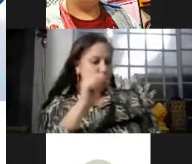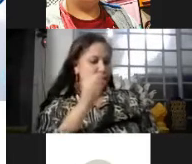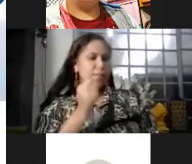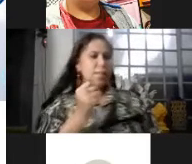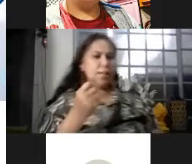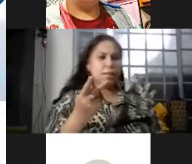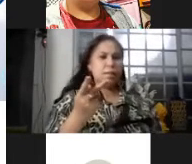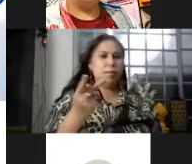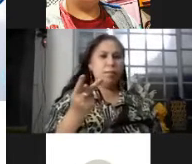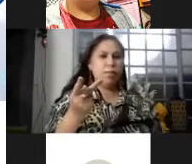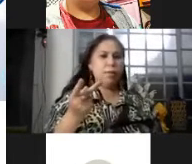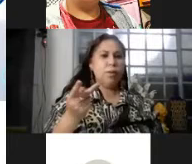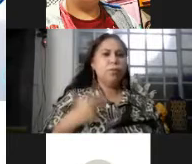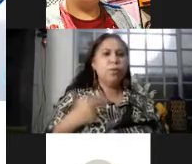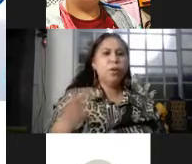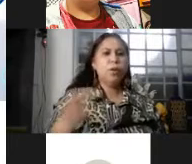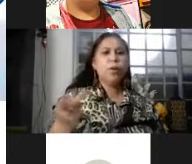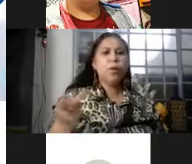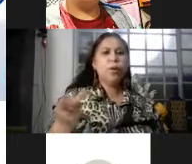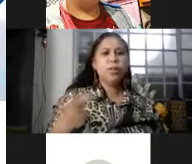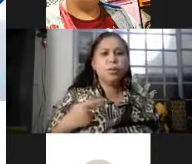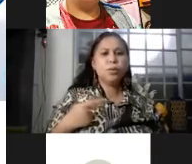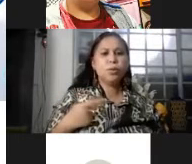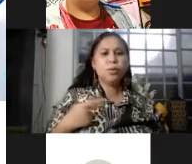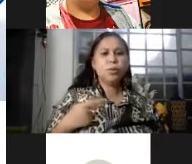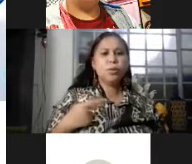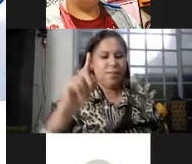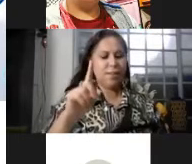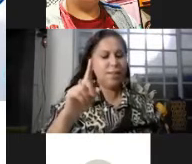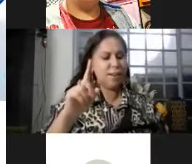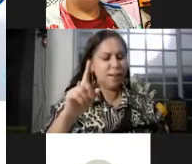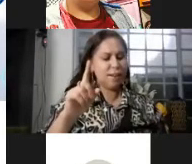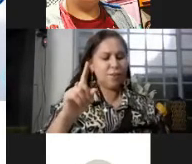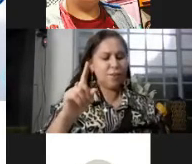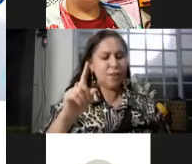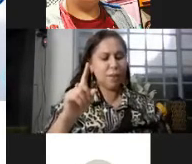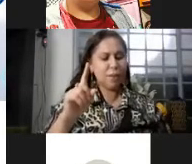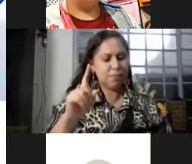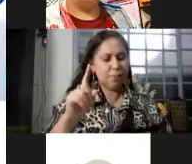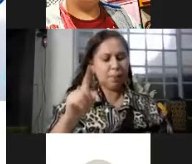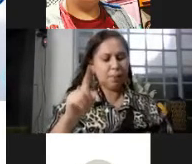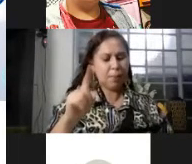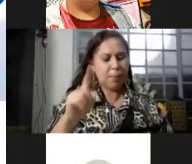respondem sim, ó. Nós dois ir, vamos, né?